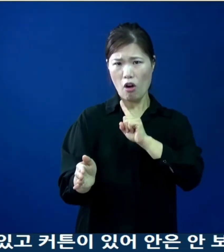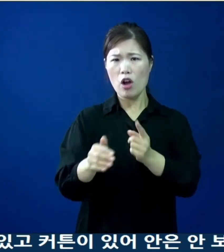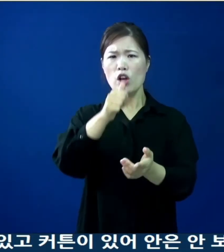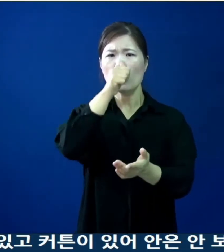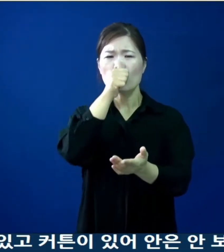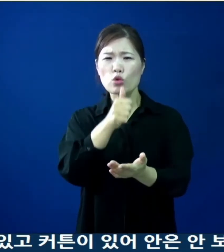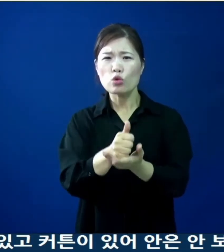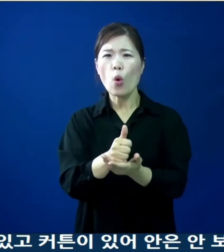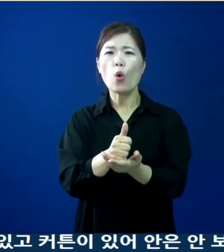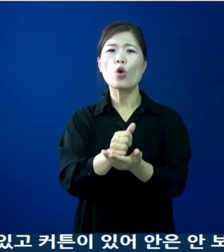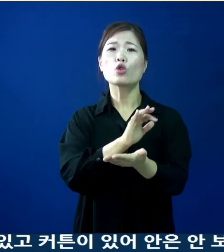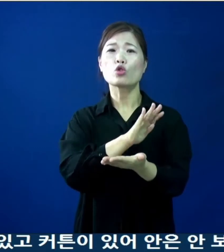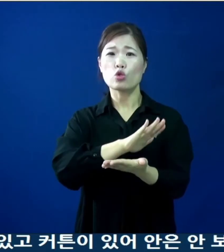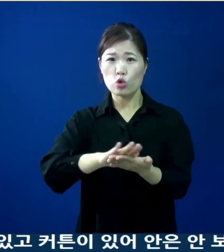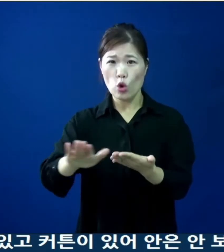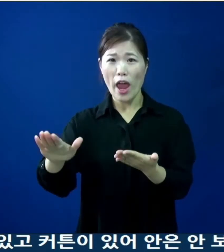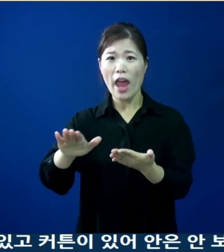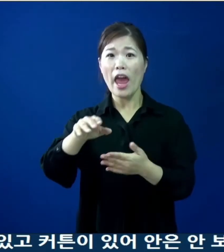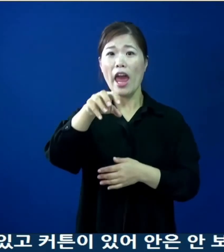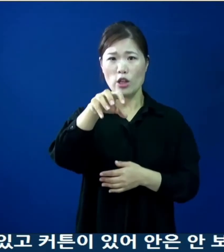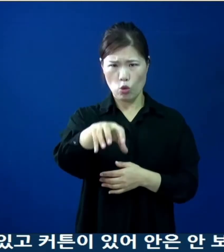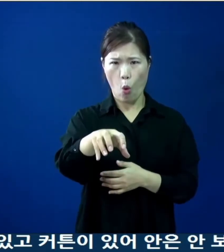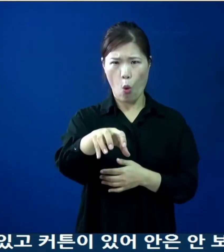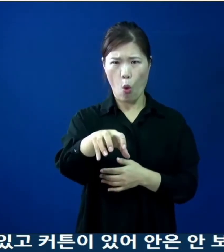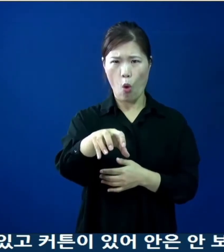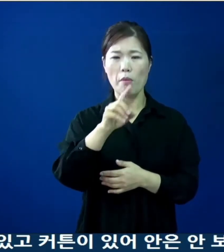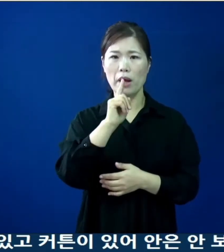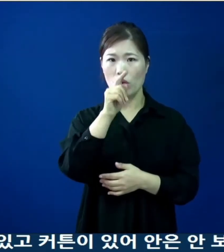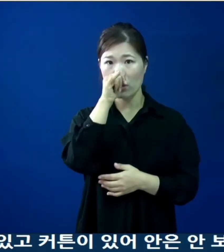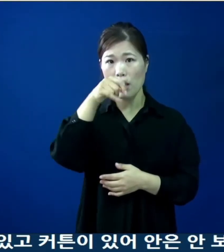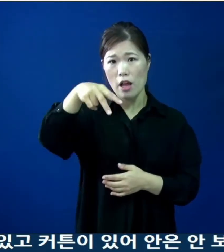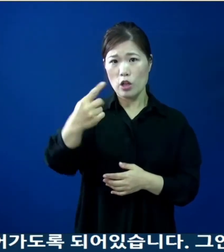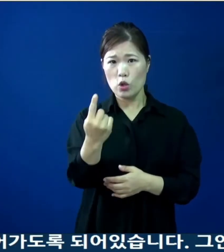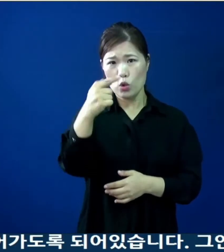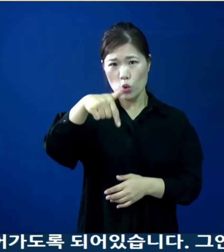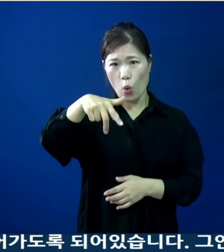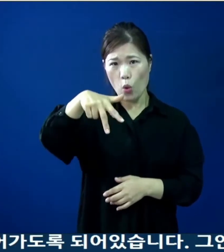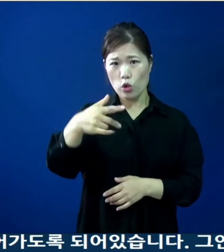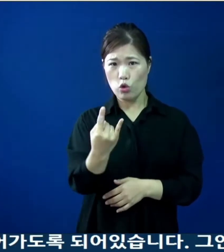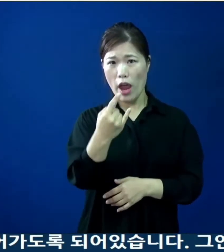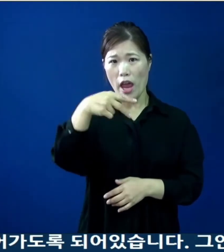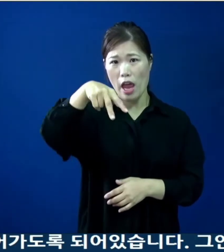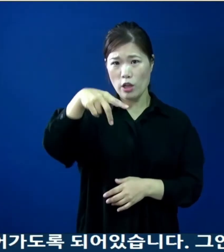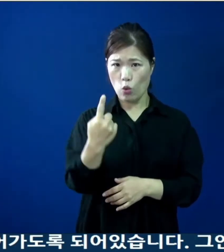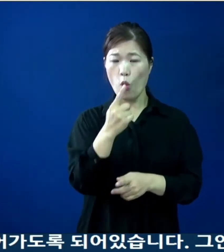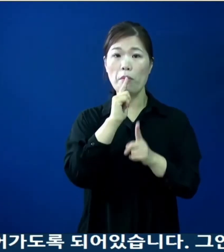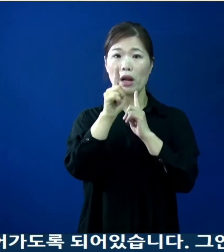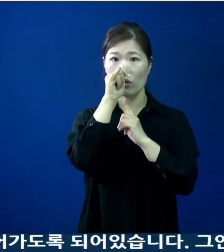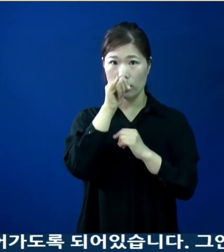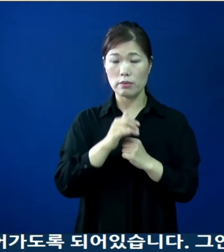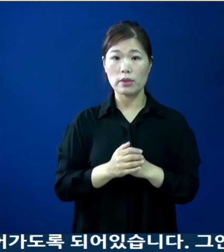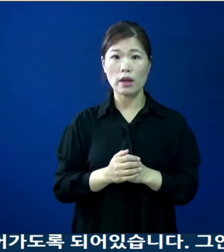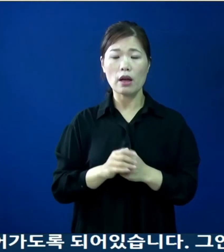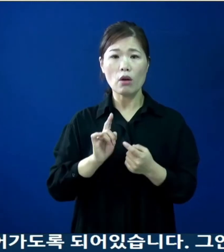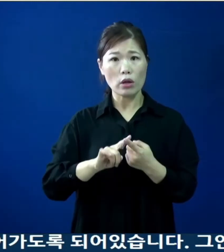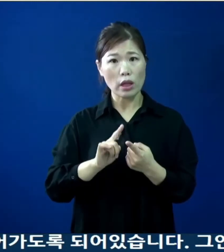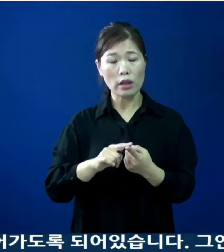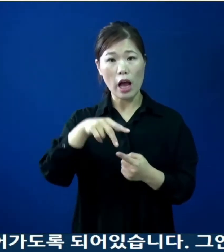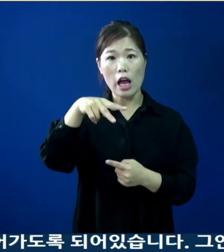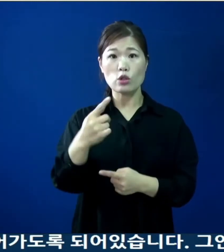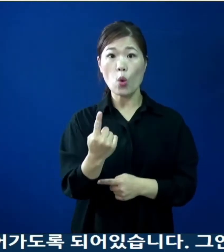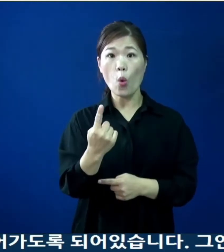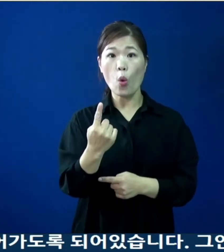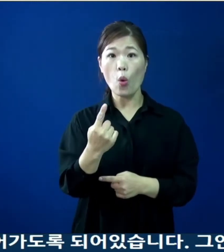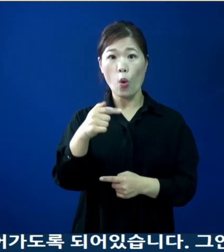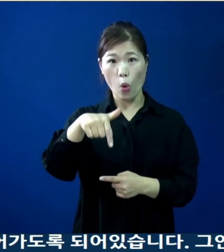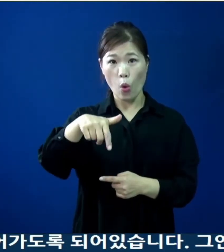속죄소라고 얘기합니다. 속죄소. 16장 2절에 속죄소라는 말이 거기